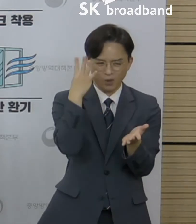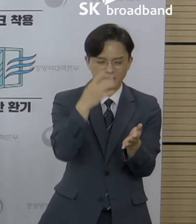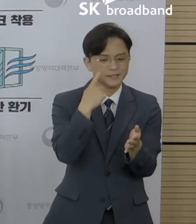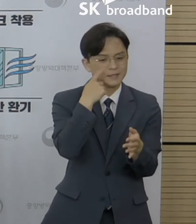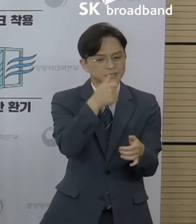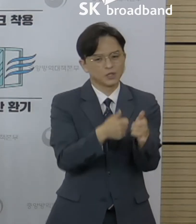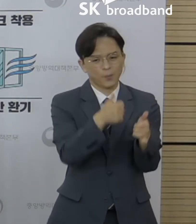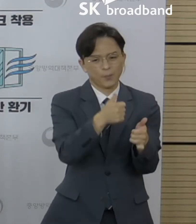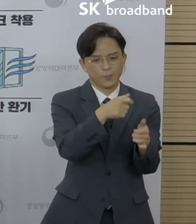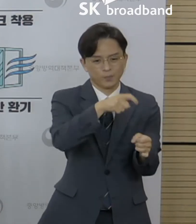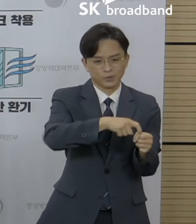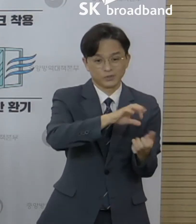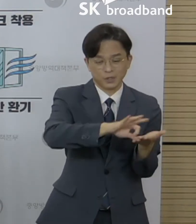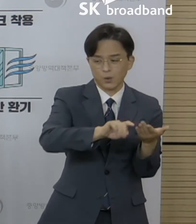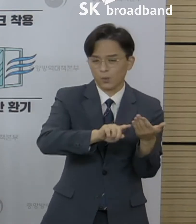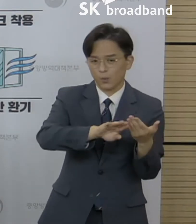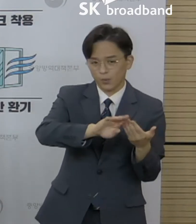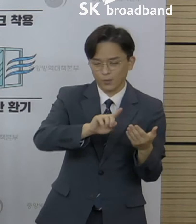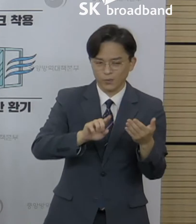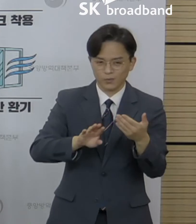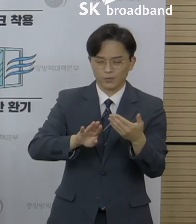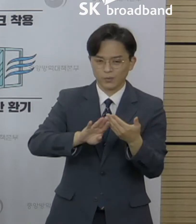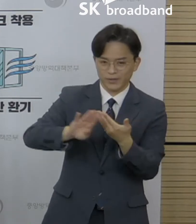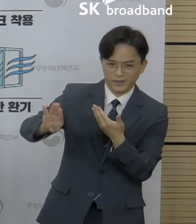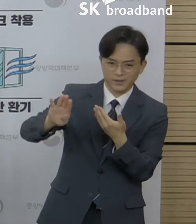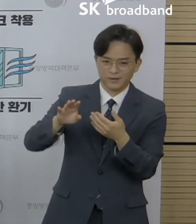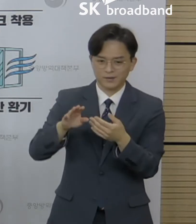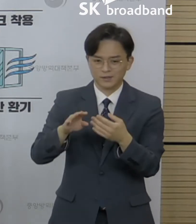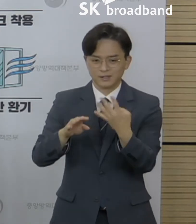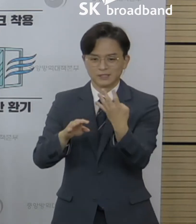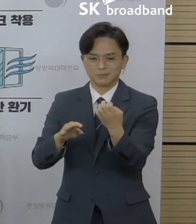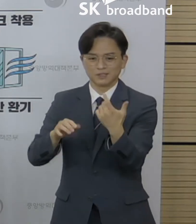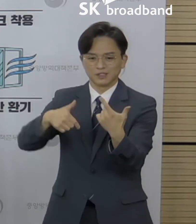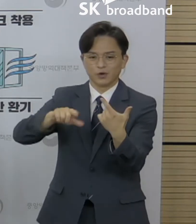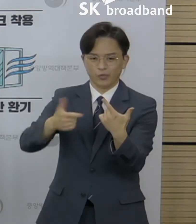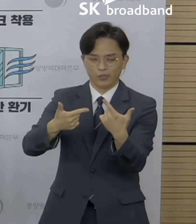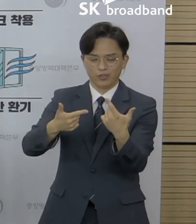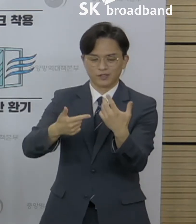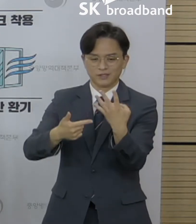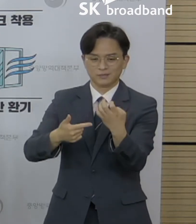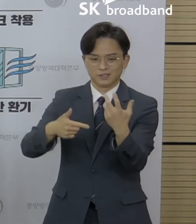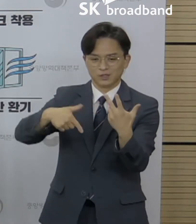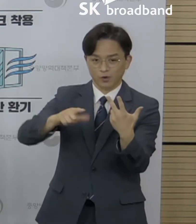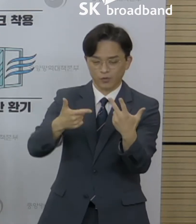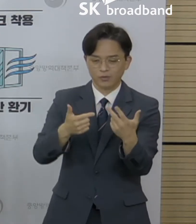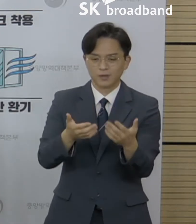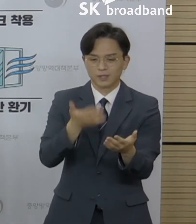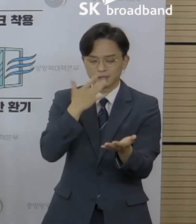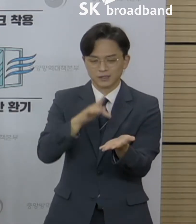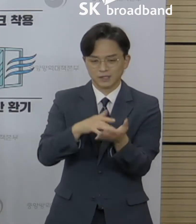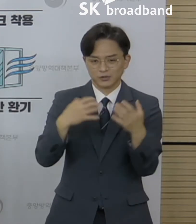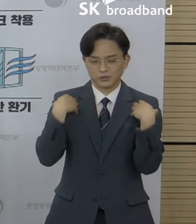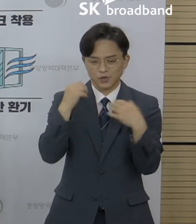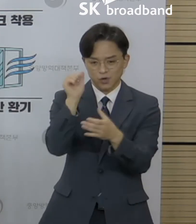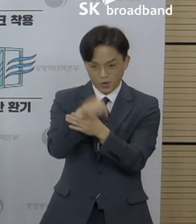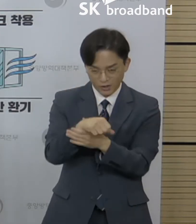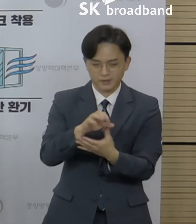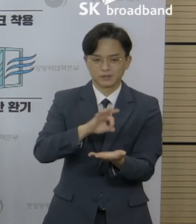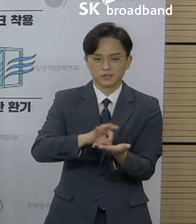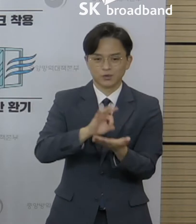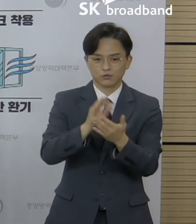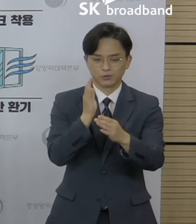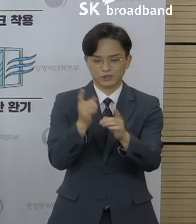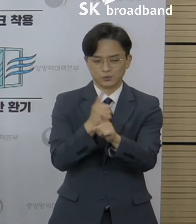목적으로 47건이 식약처로부터 승인받아 사용 중입니다. 이 가운데 국산